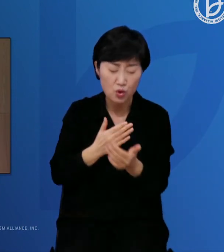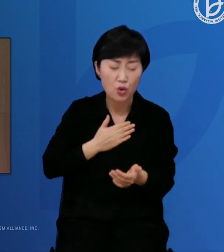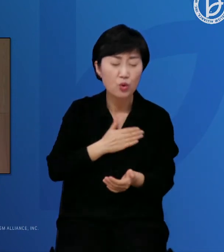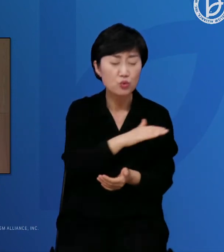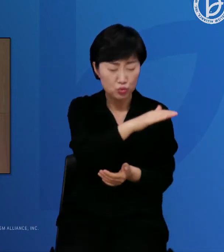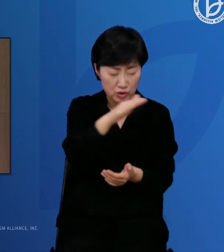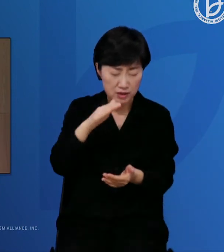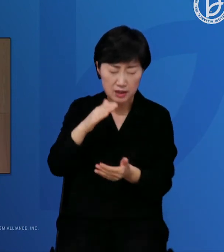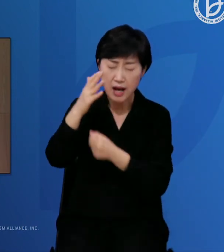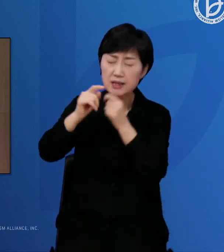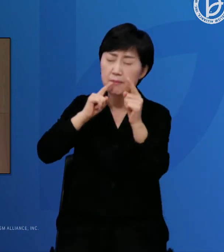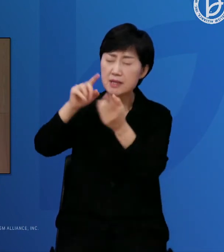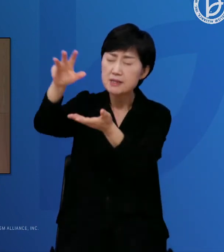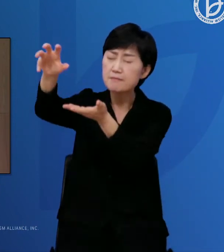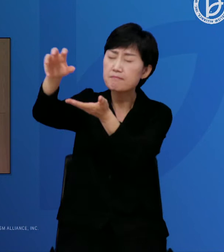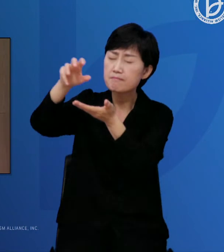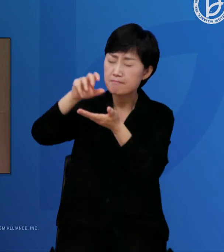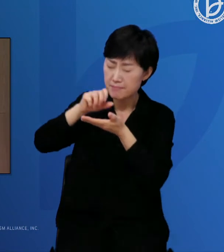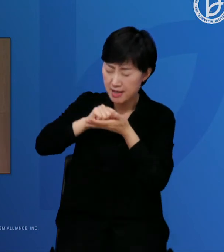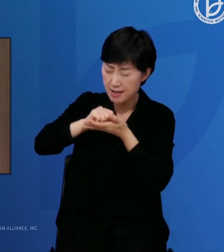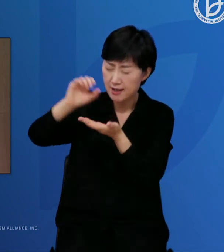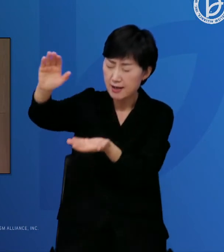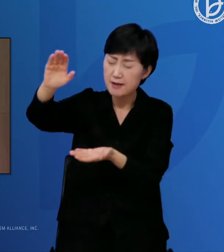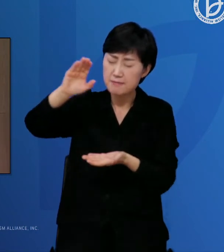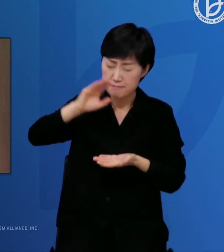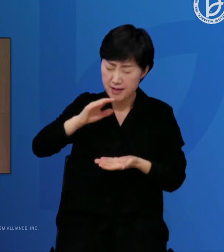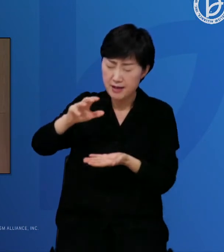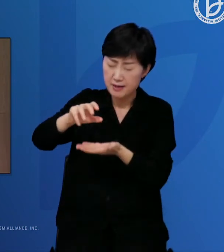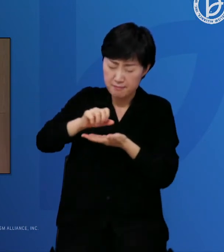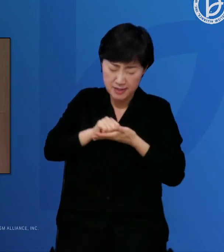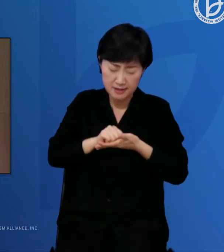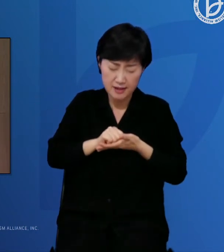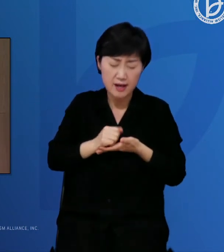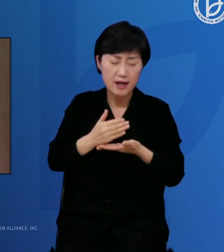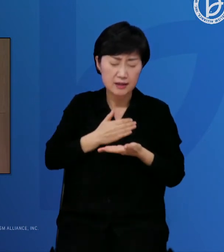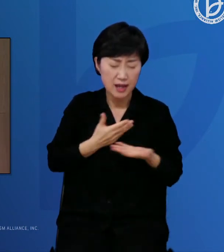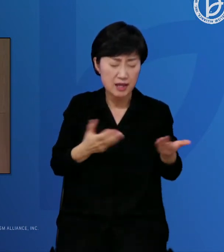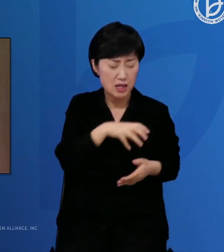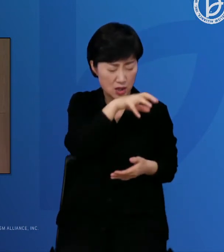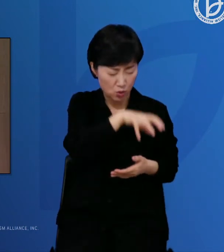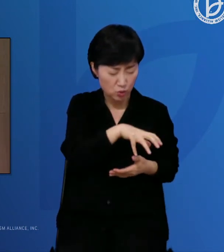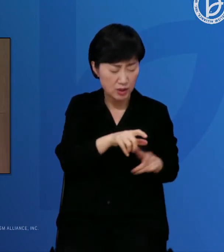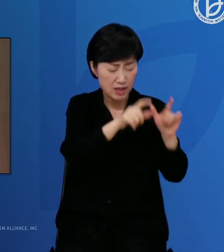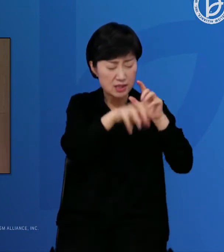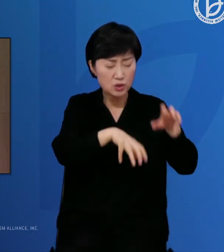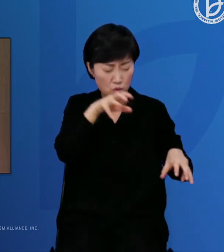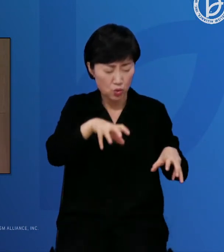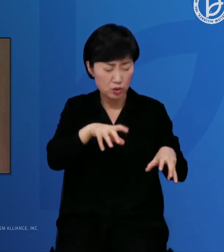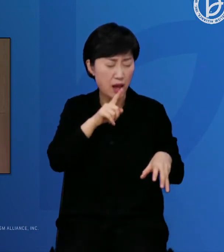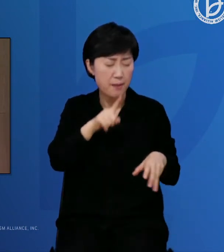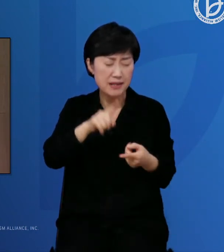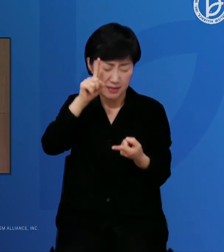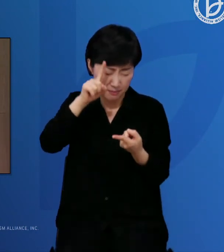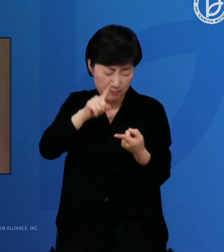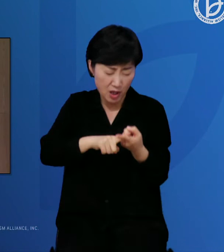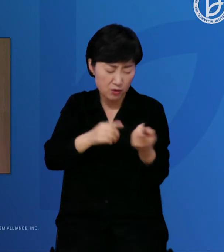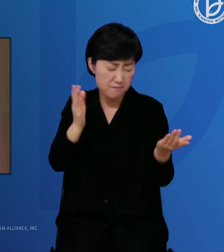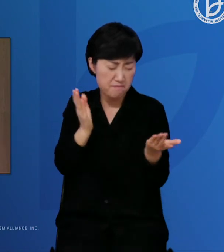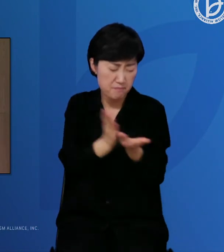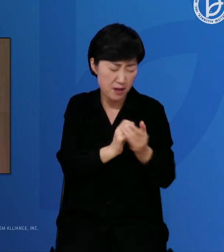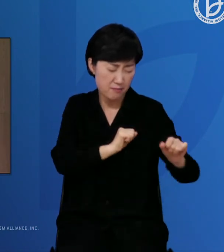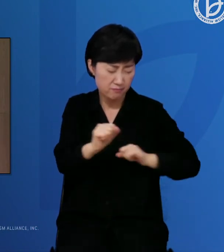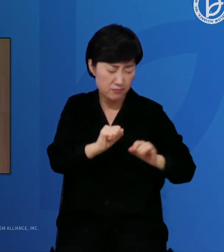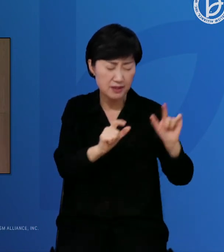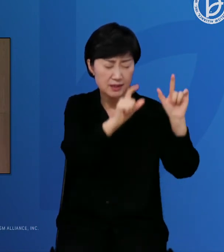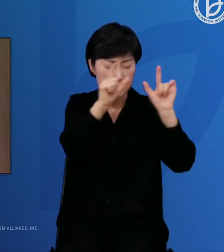하여 주옵소서. Please grant Reverend Yu Gang-soo, the evangelist of this age, you have raised the pulpit with a double portion of your spirit so that the word that will be fulfilled can be proclaimed.